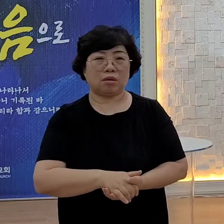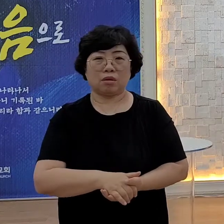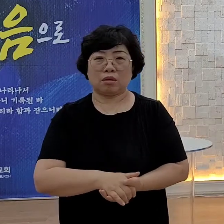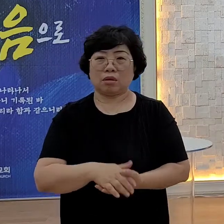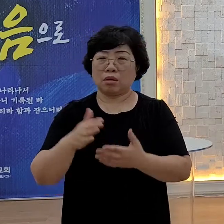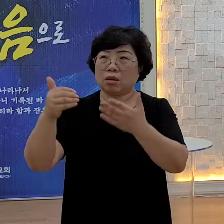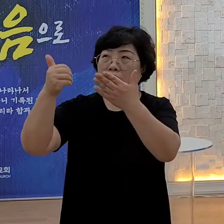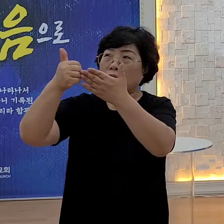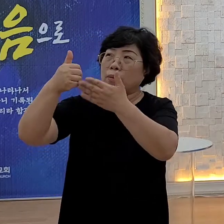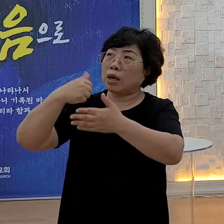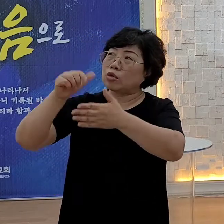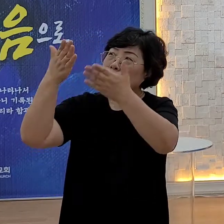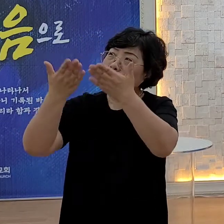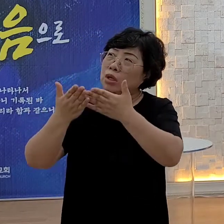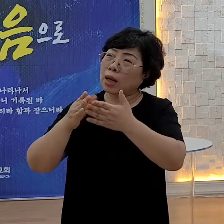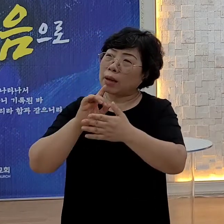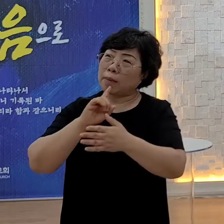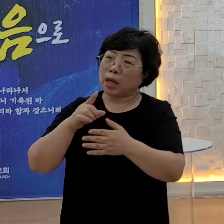기분이 어땠을까요?